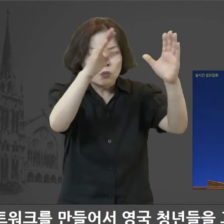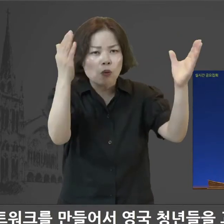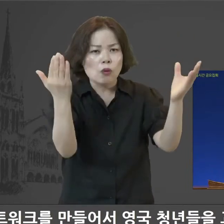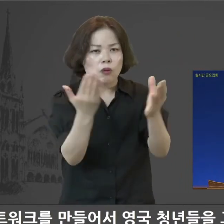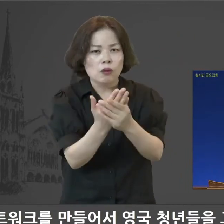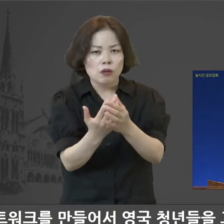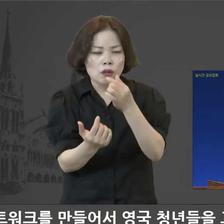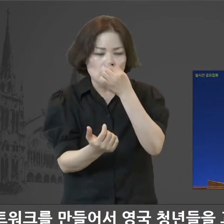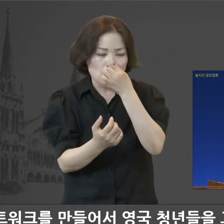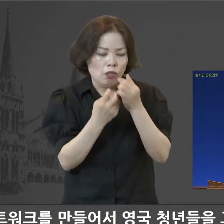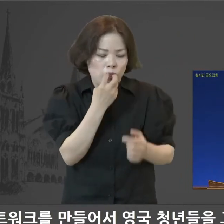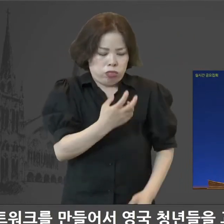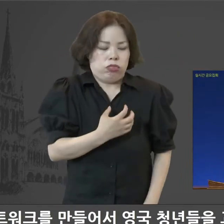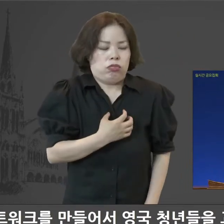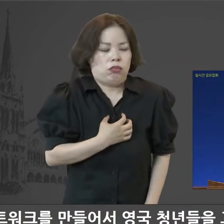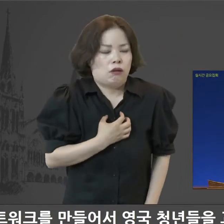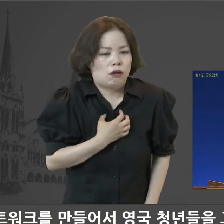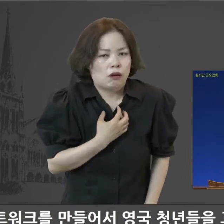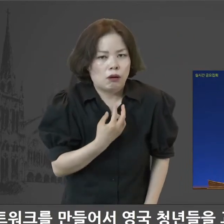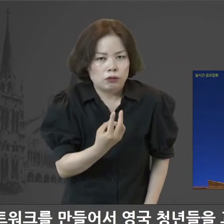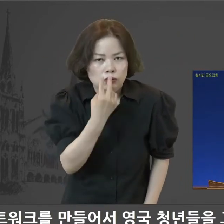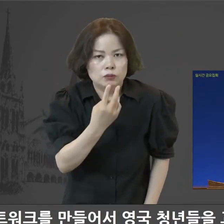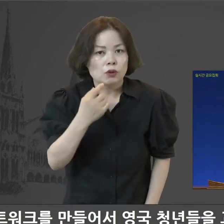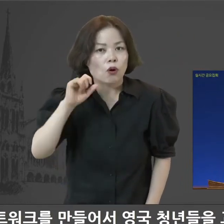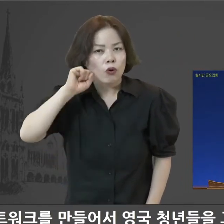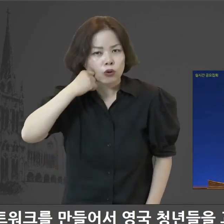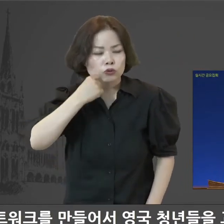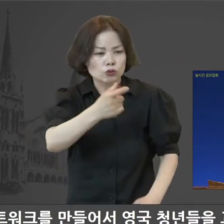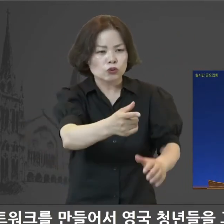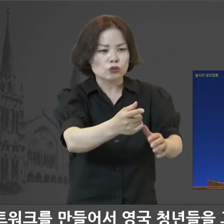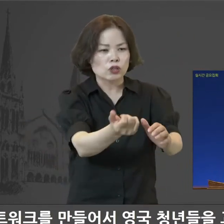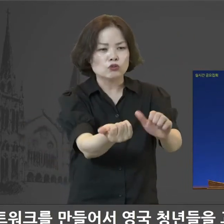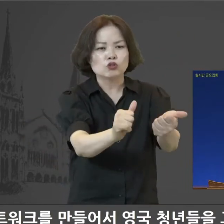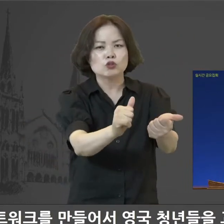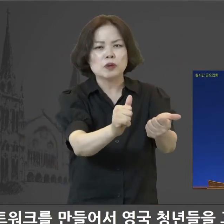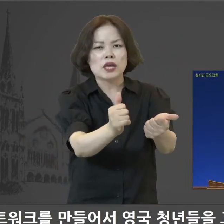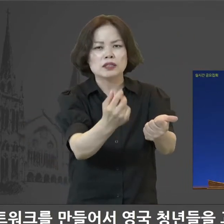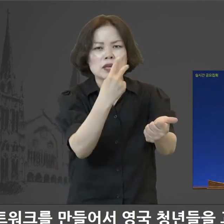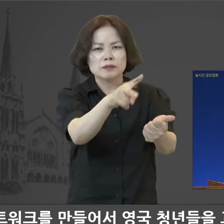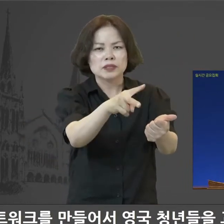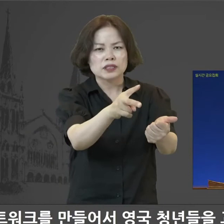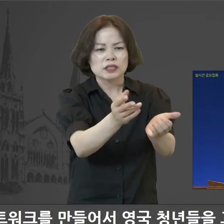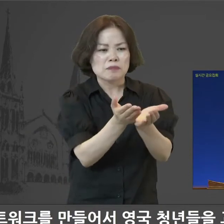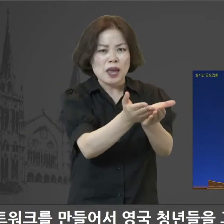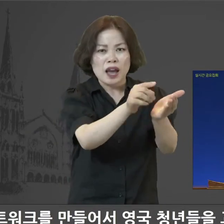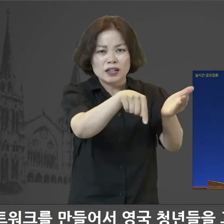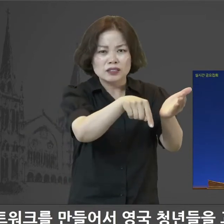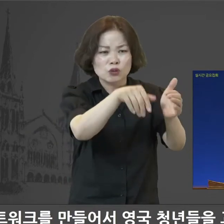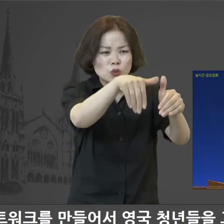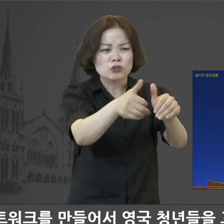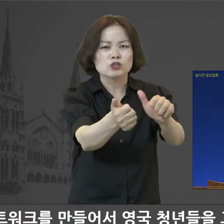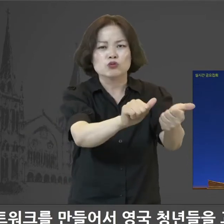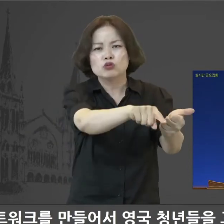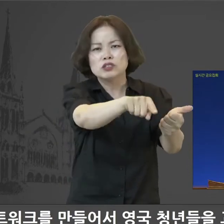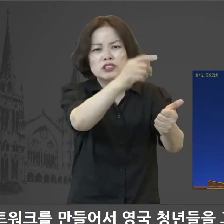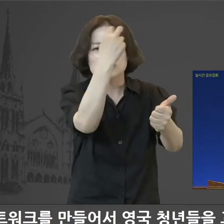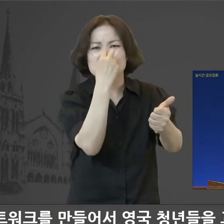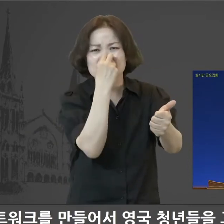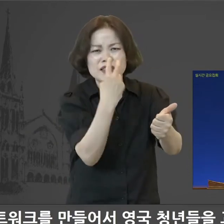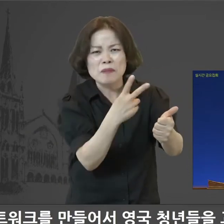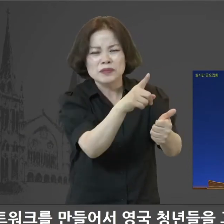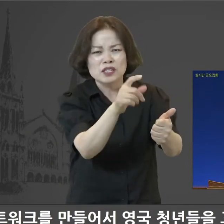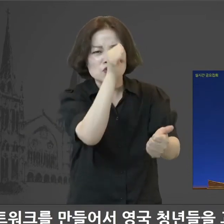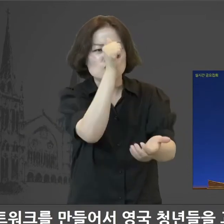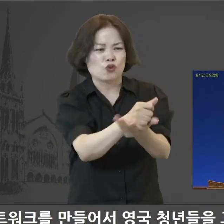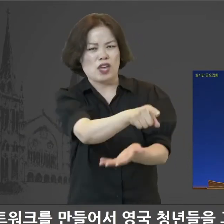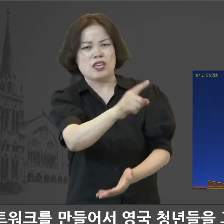코를 가지고 숨을 쉴 수 없게 하는 그 죽음의 냄새가 바로 하나님이 가장 가증하게 여기는 죄의